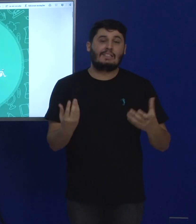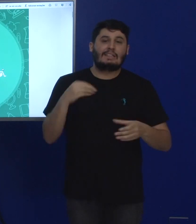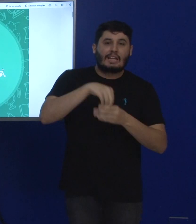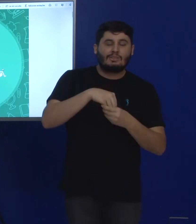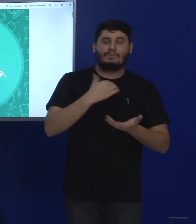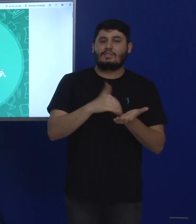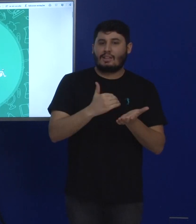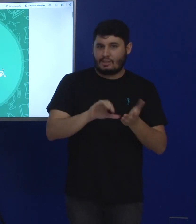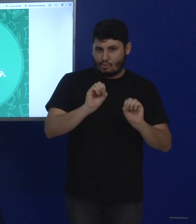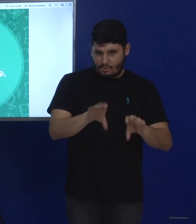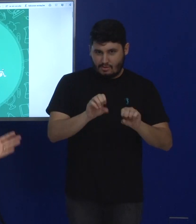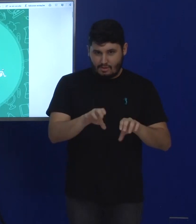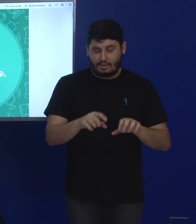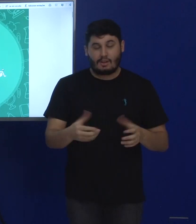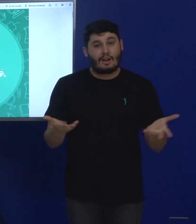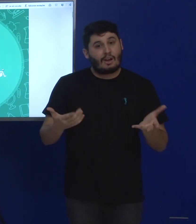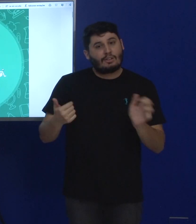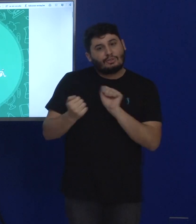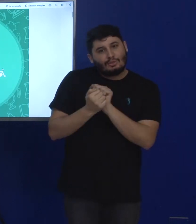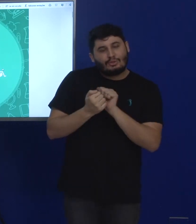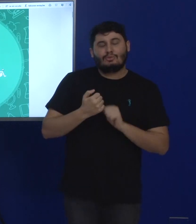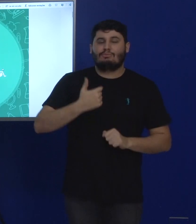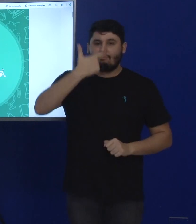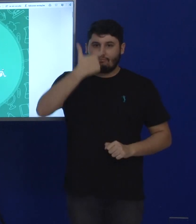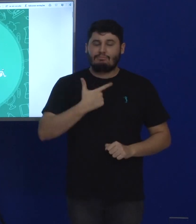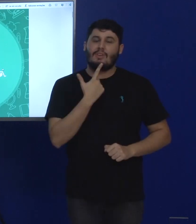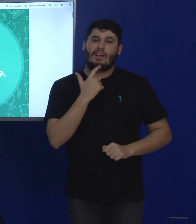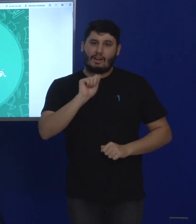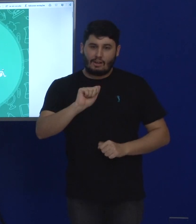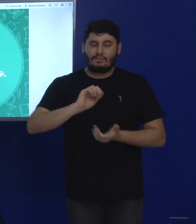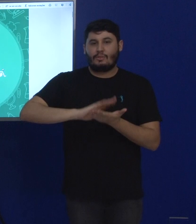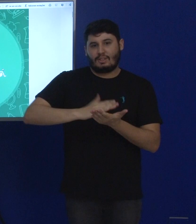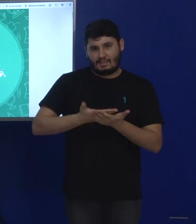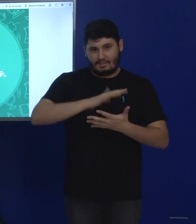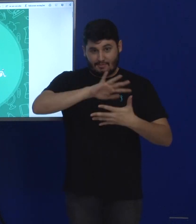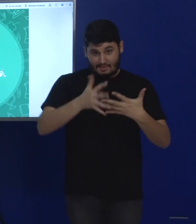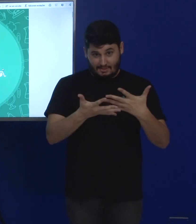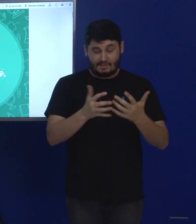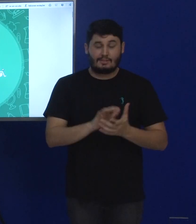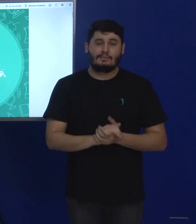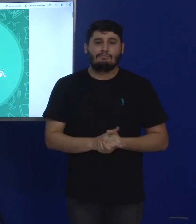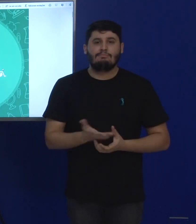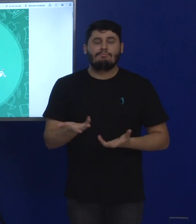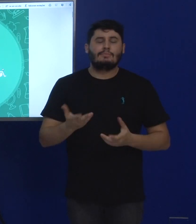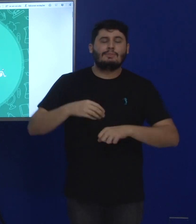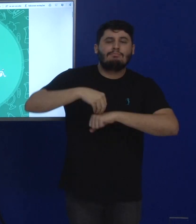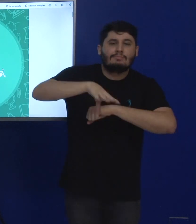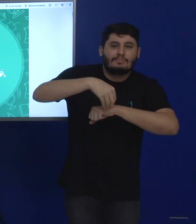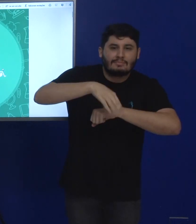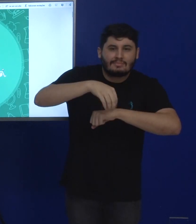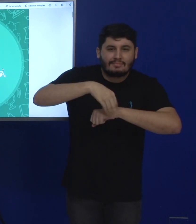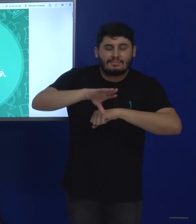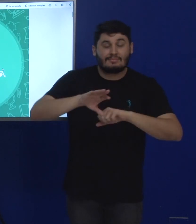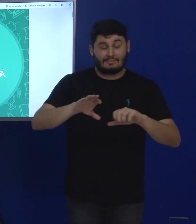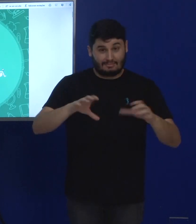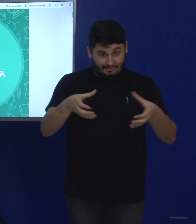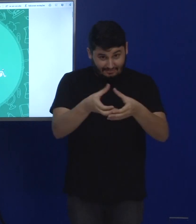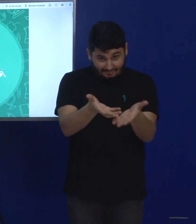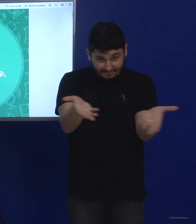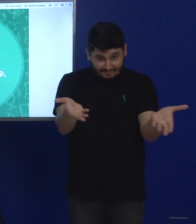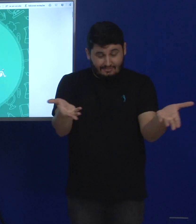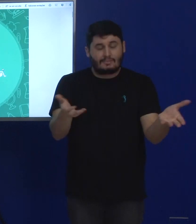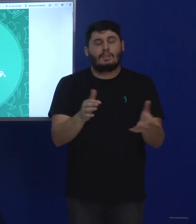Educação e estou aqui hoje com o nosso colega Álvaro Ferreira, nosso intérprete de Libras, para tentar trazer para vocês um pouco